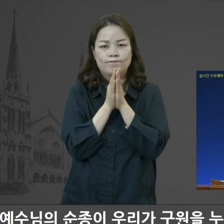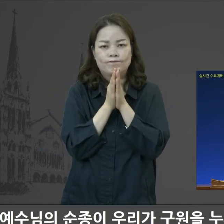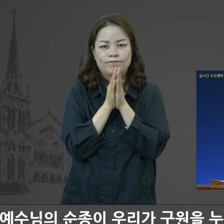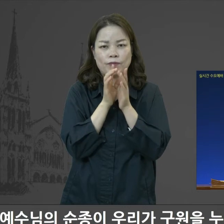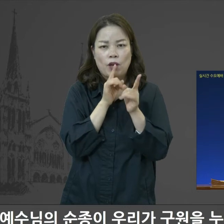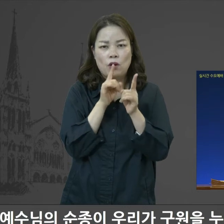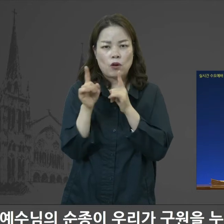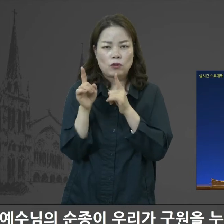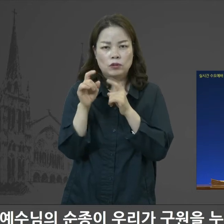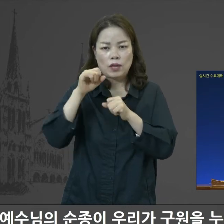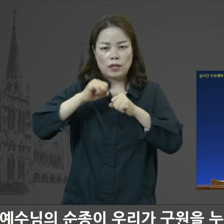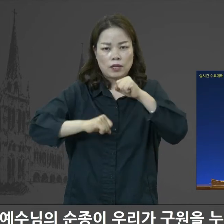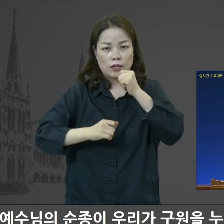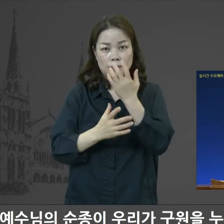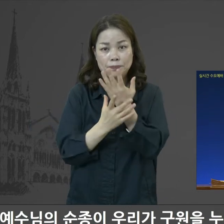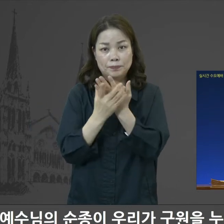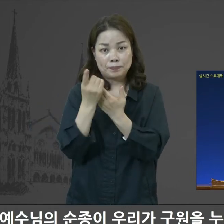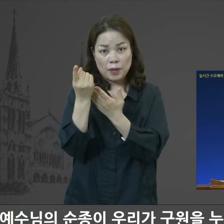언행일치의 증거입니다.